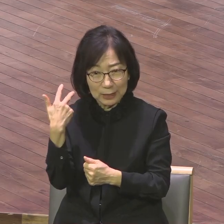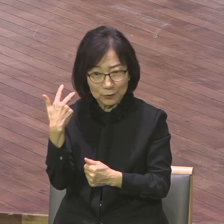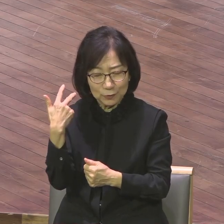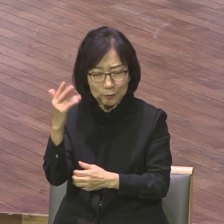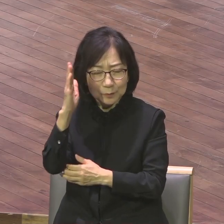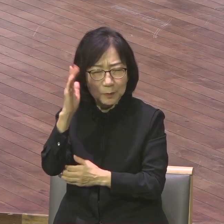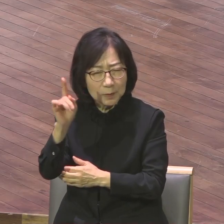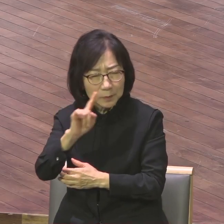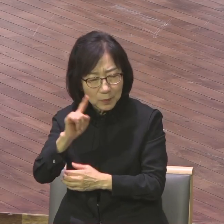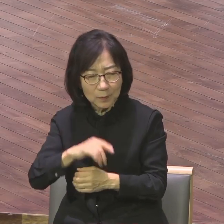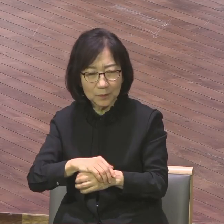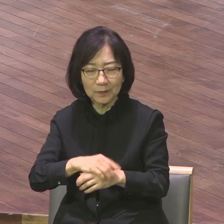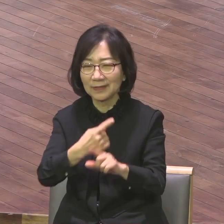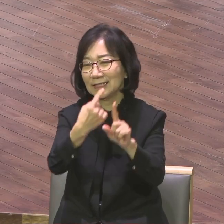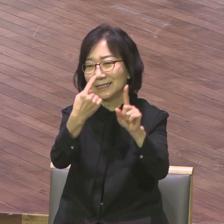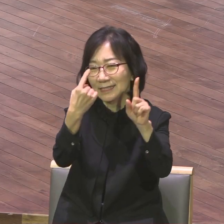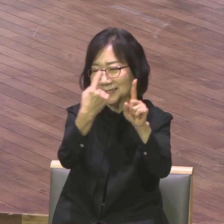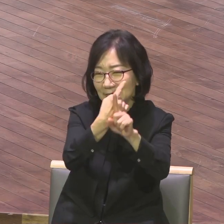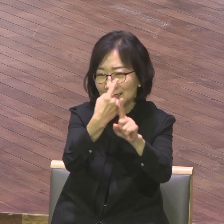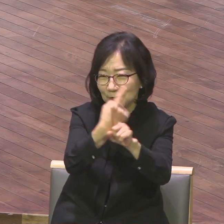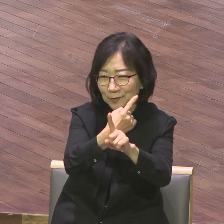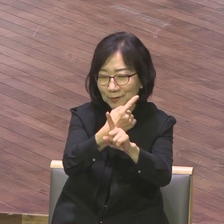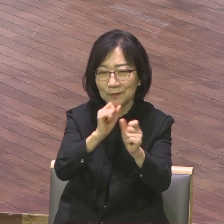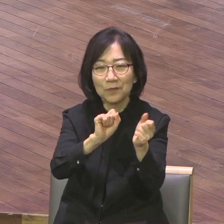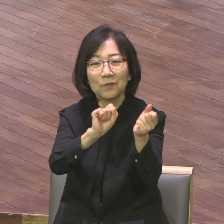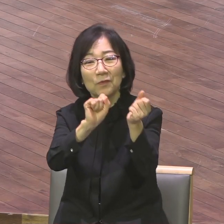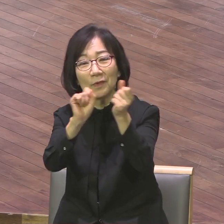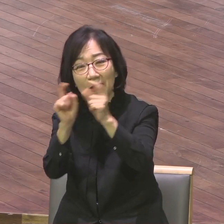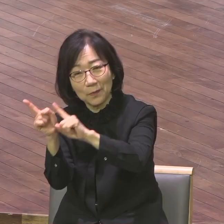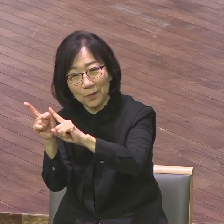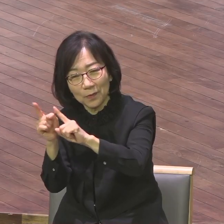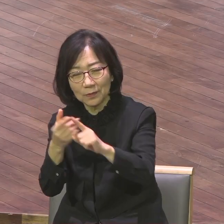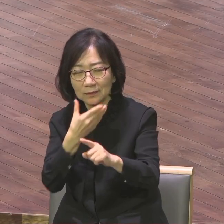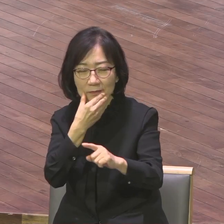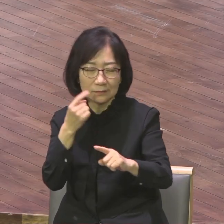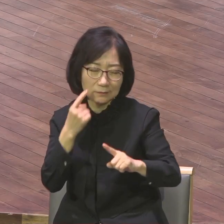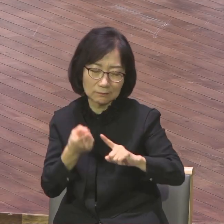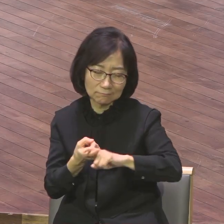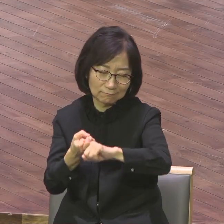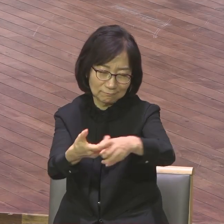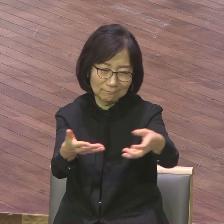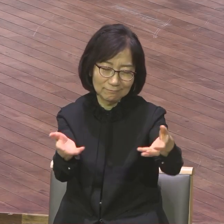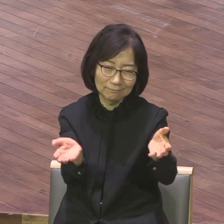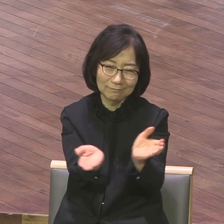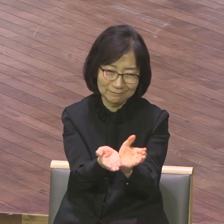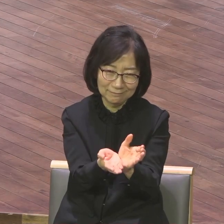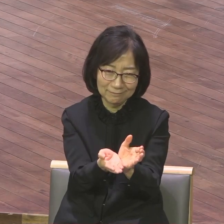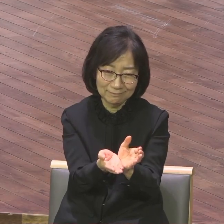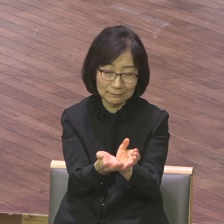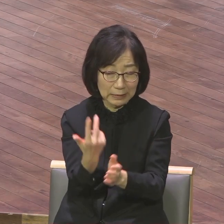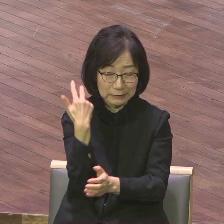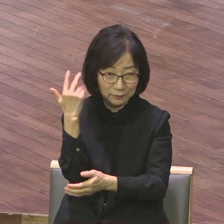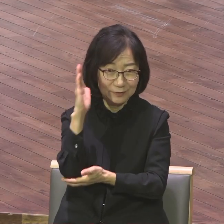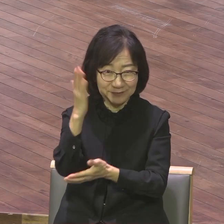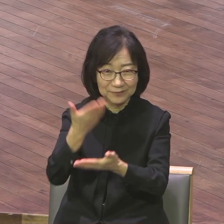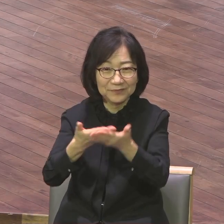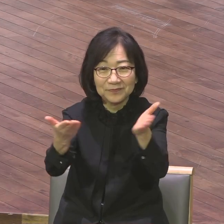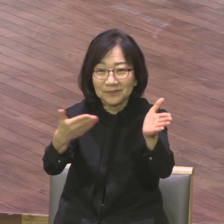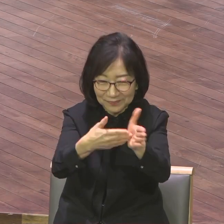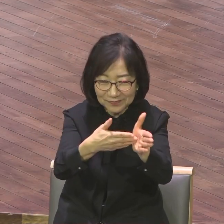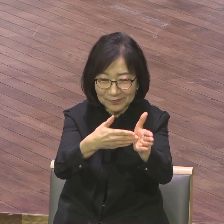그것이 바로 치유와 회복의 복음 공동체가 되어야 한다. 자, 예수